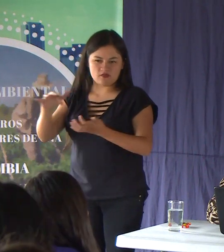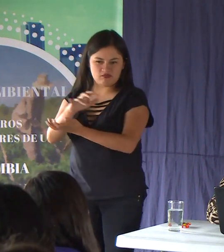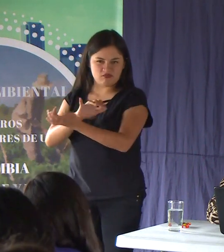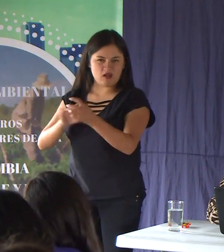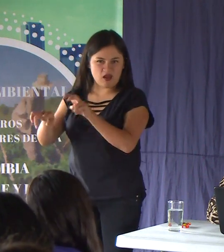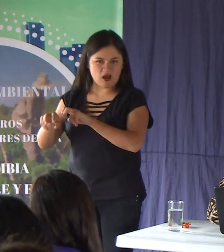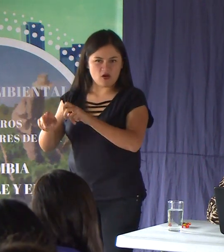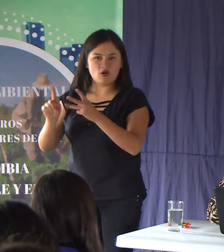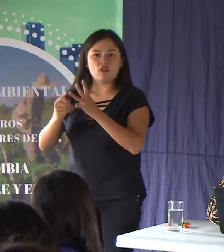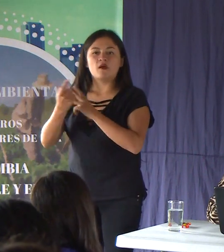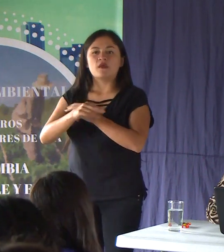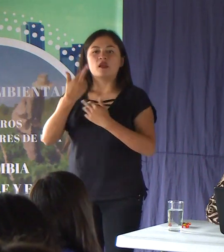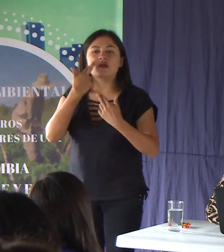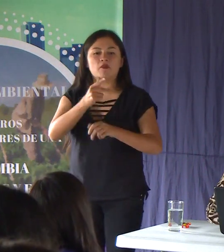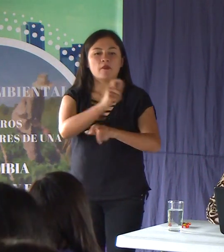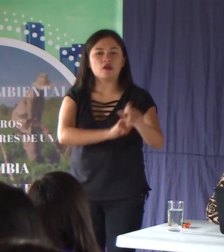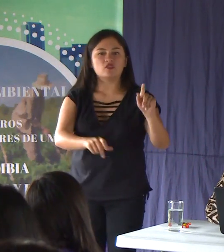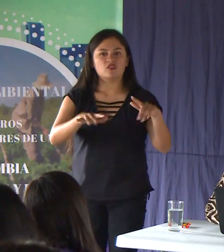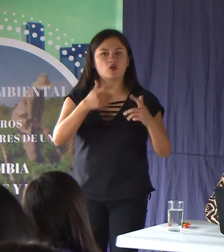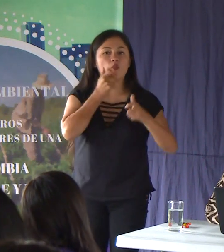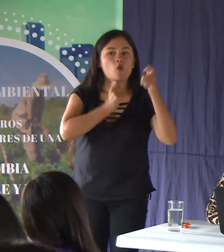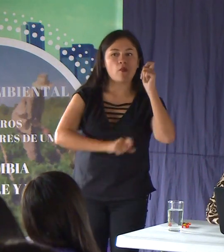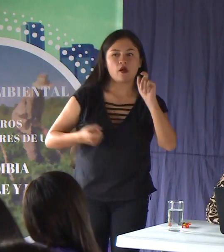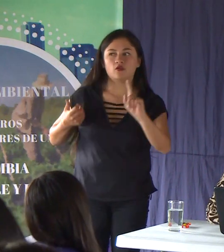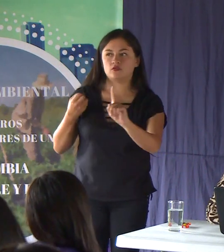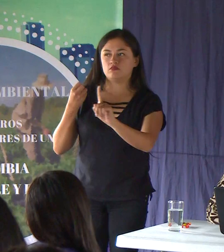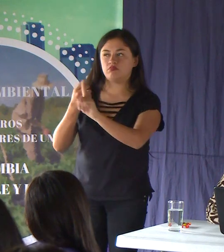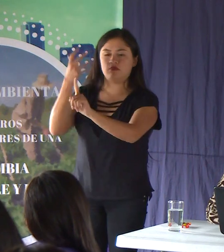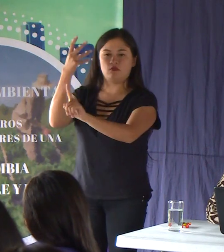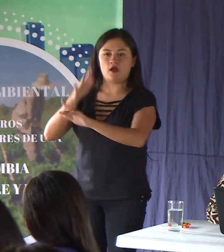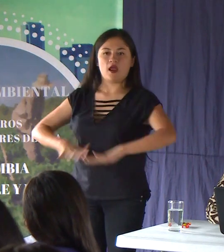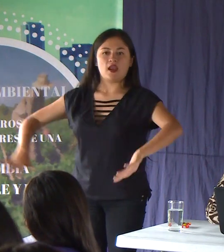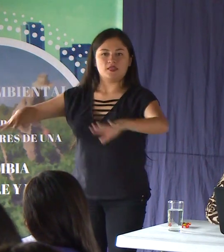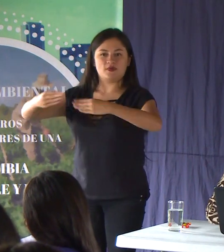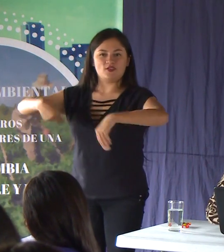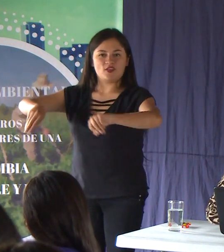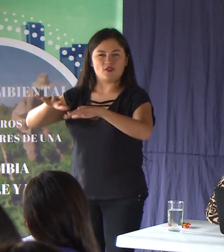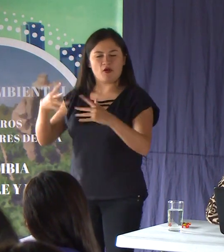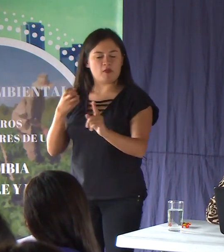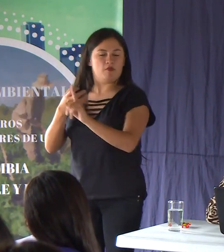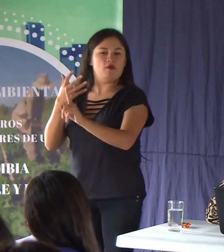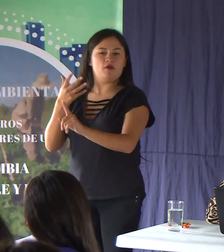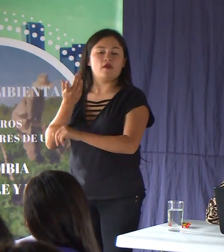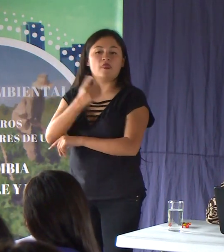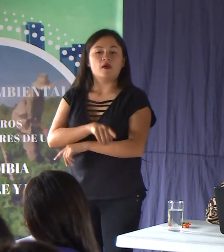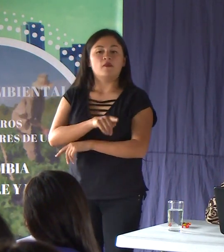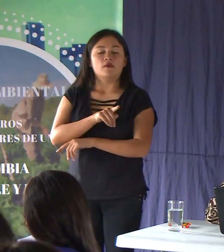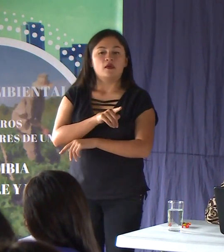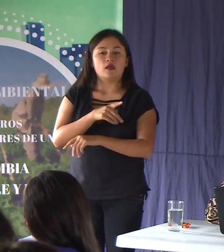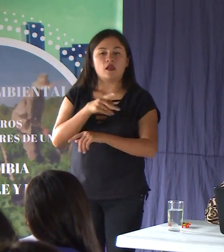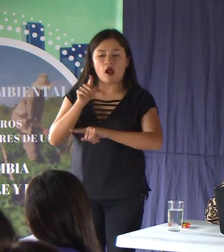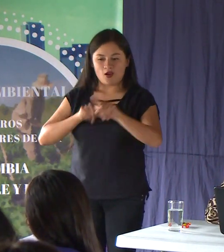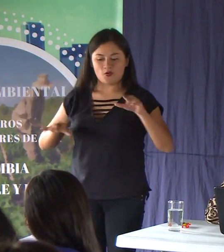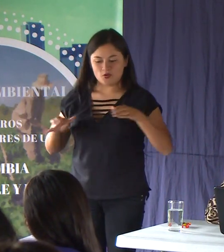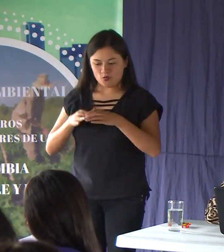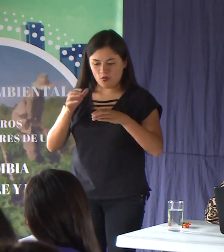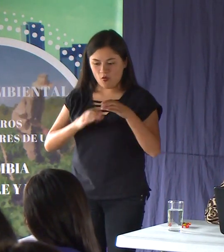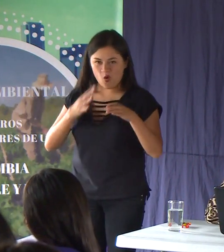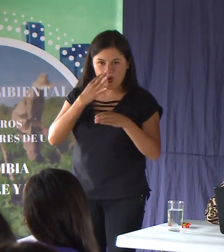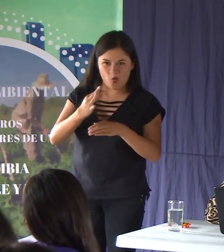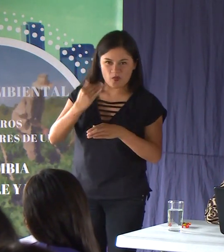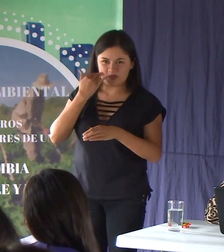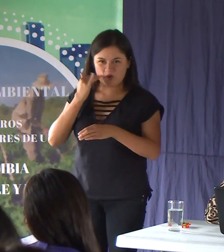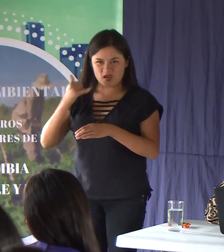la capacidad que podemos tener para la recuperación de esos territorios. Muchos de los chicos y chicas